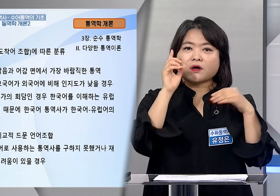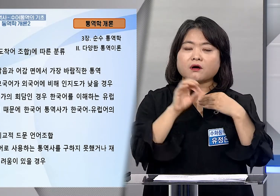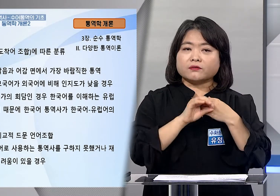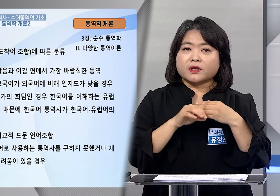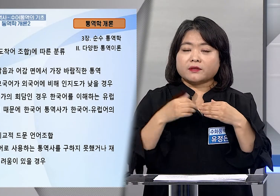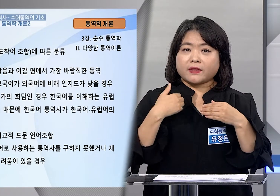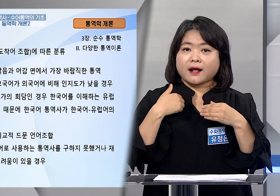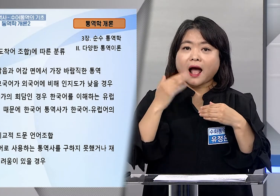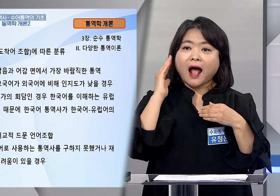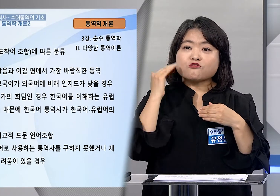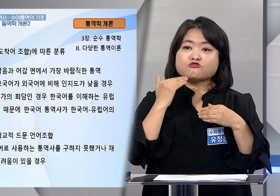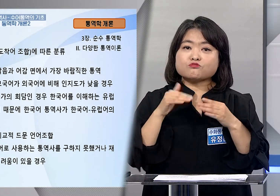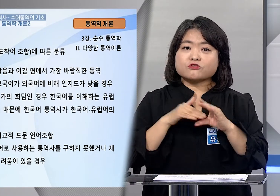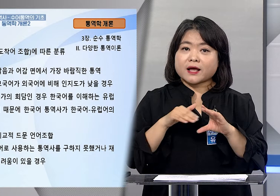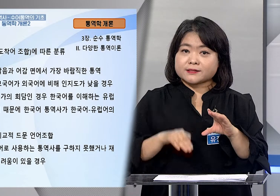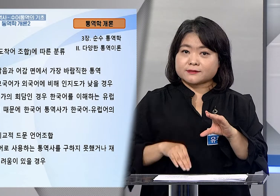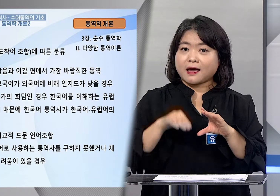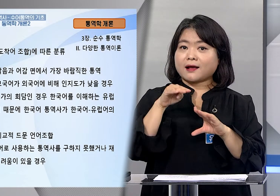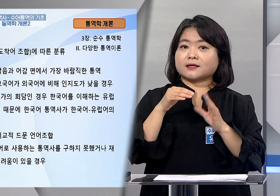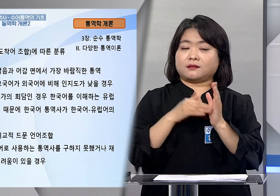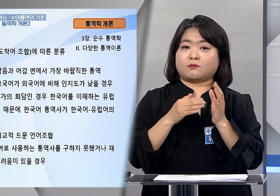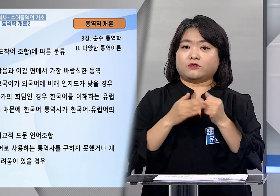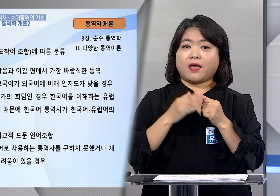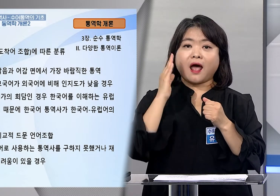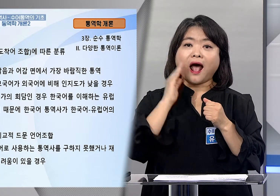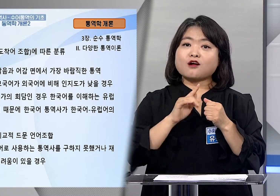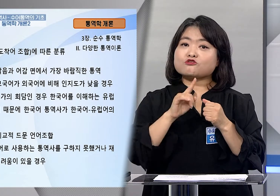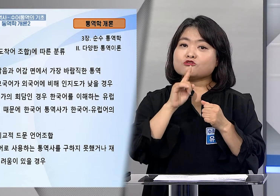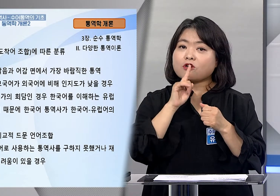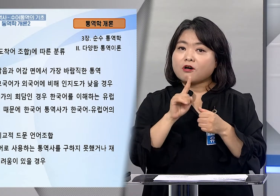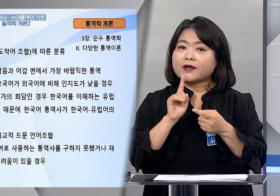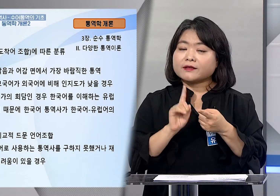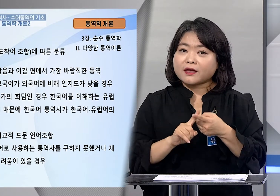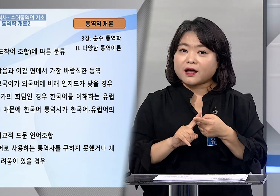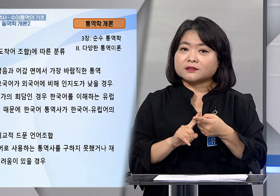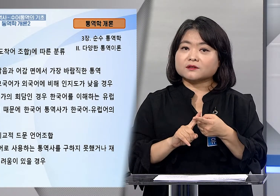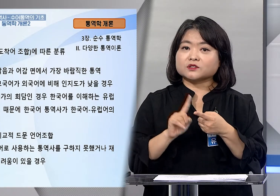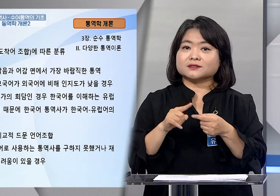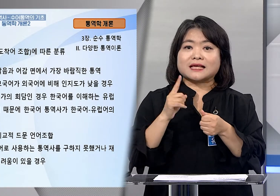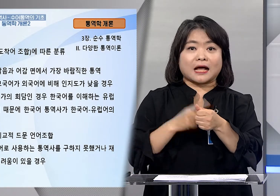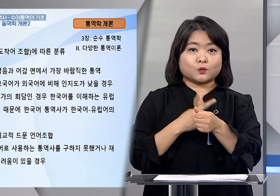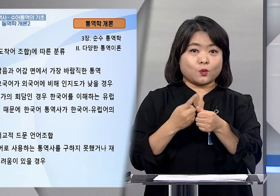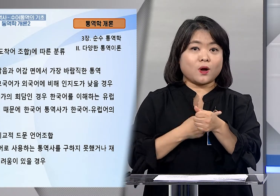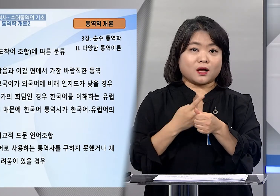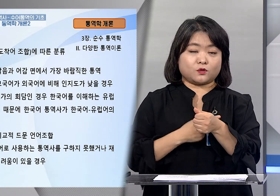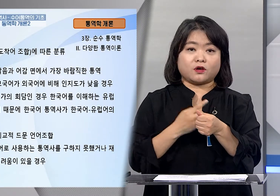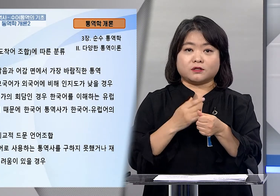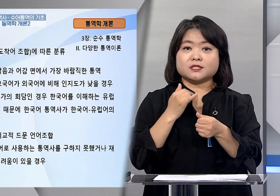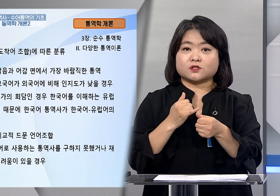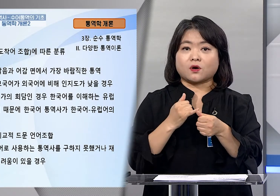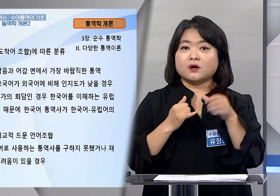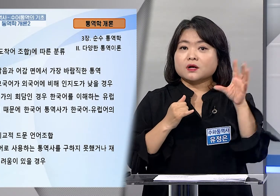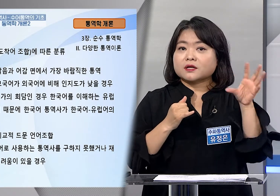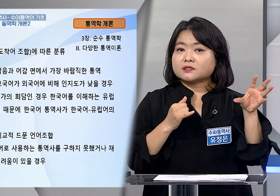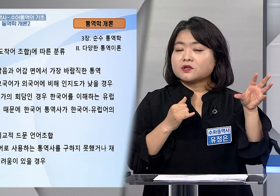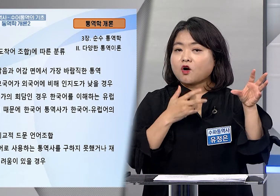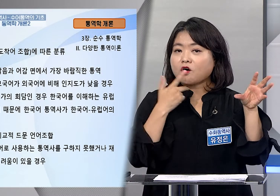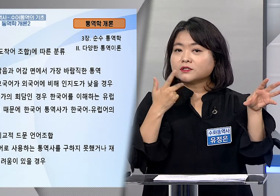내가 한국 문화에서 살았기 때문에 한국어에 대한 것은 자동화되어 있죠. 그래서 영어를